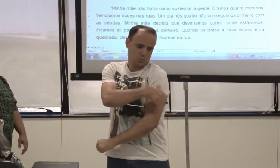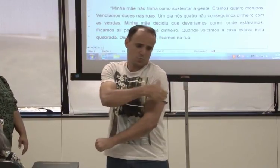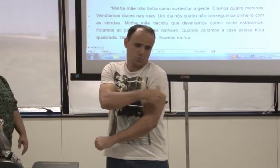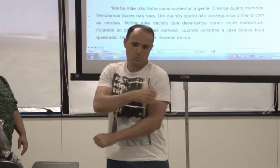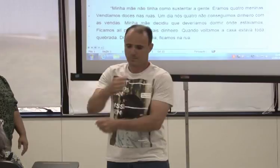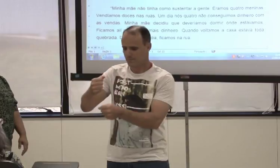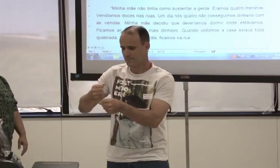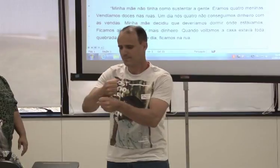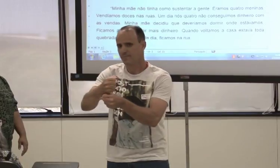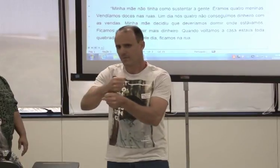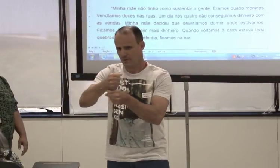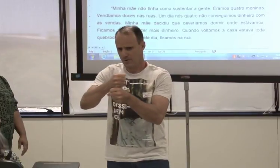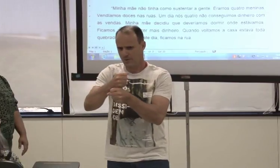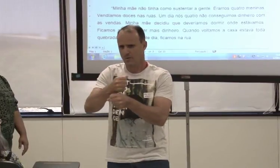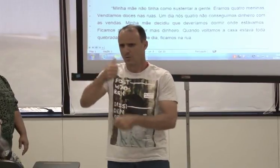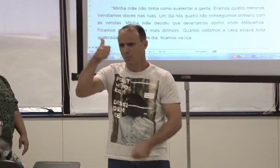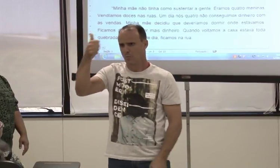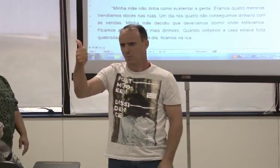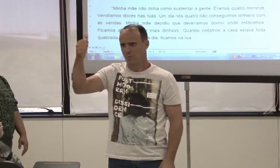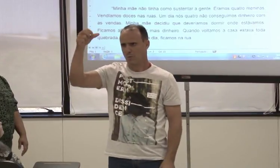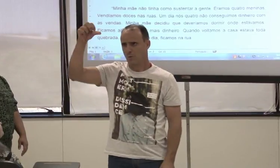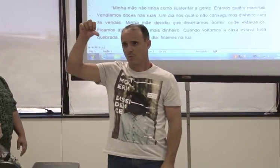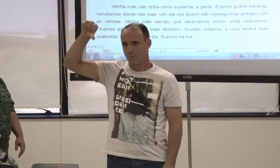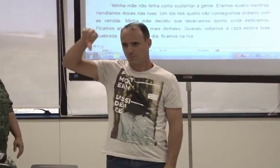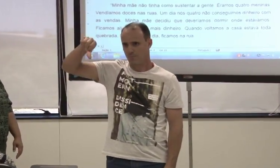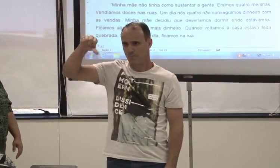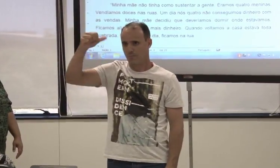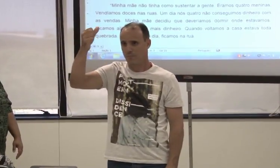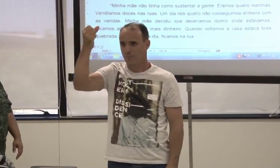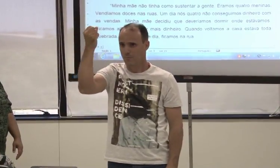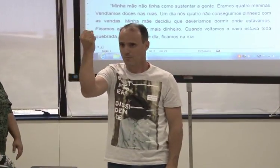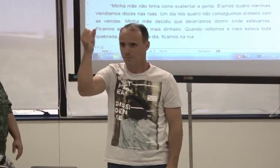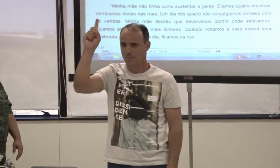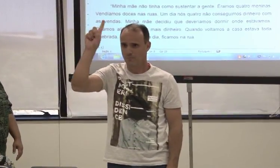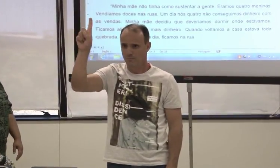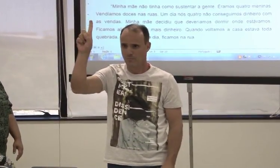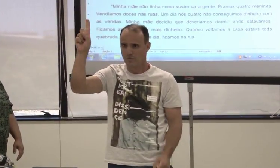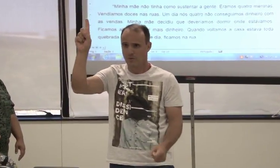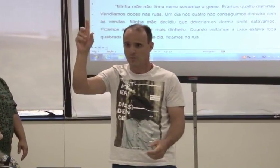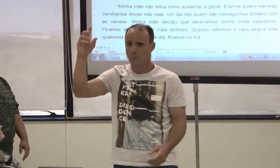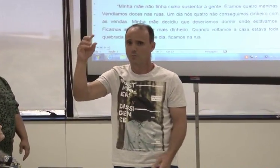1981, quando seu pai foi embora.